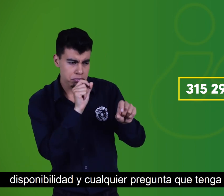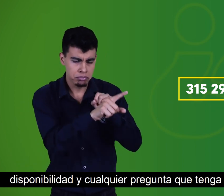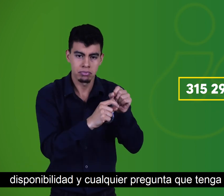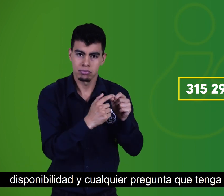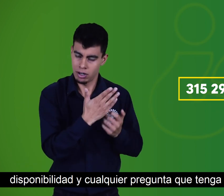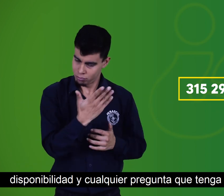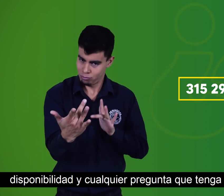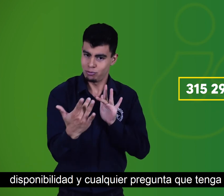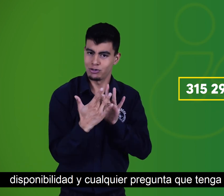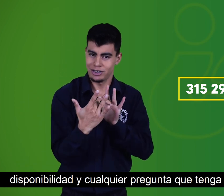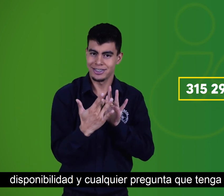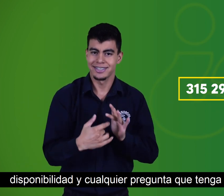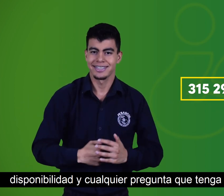cualquier pregunta que tenga al respecto.